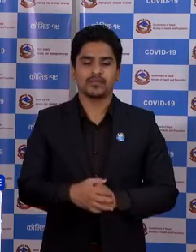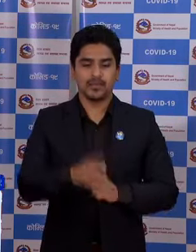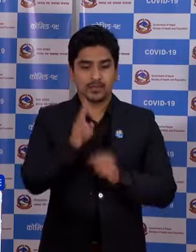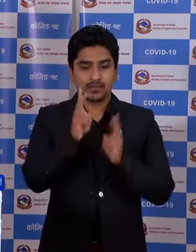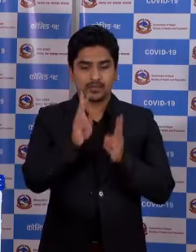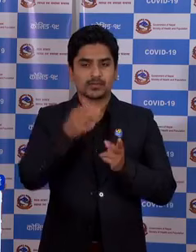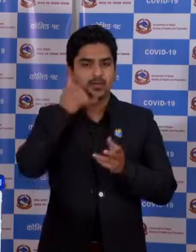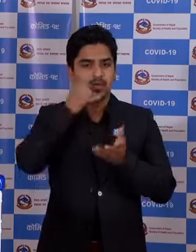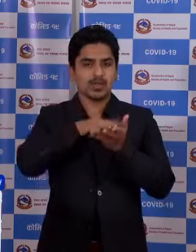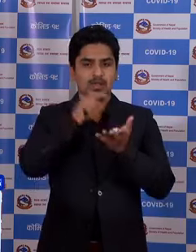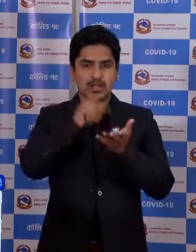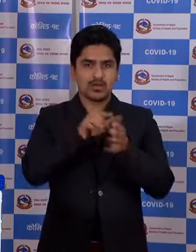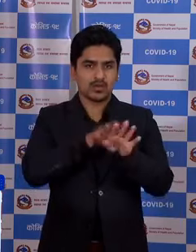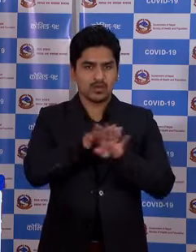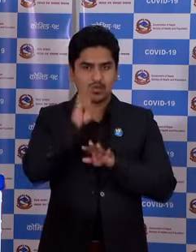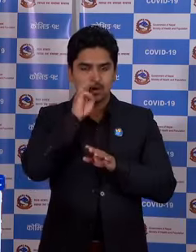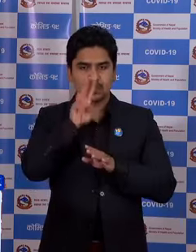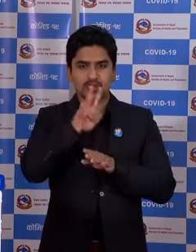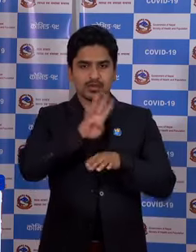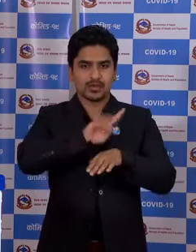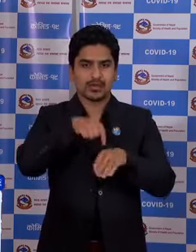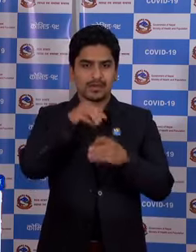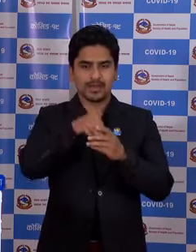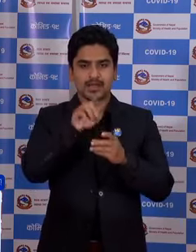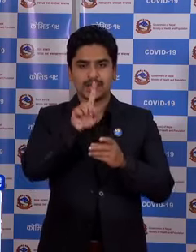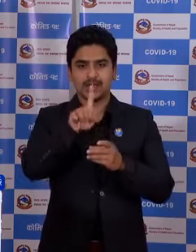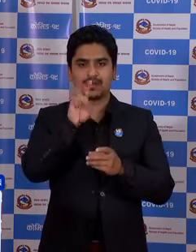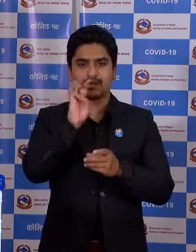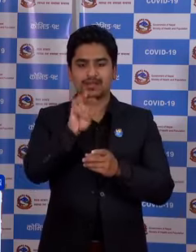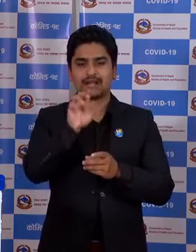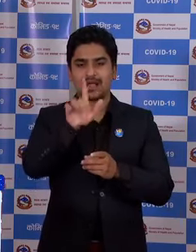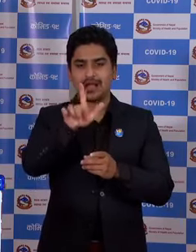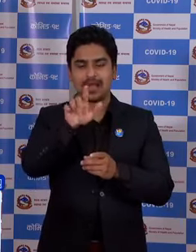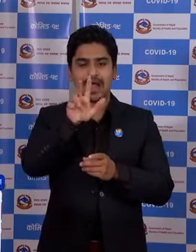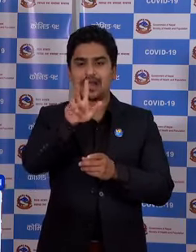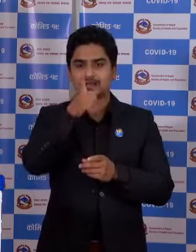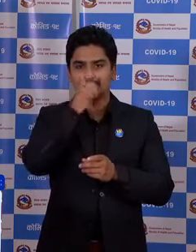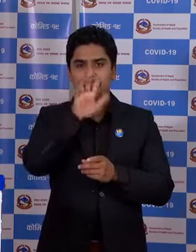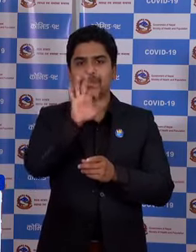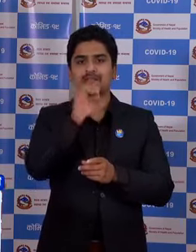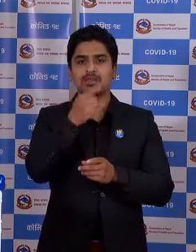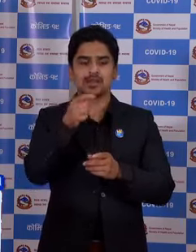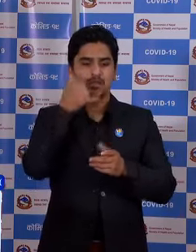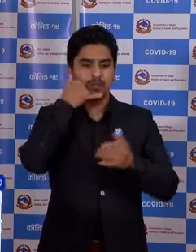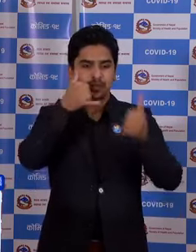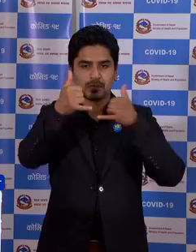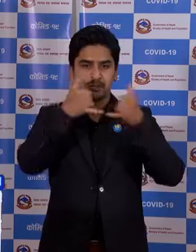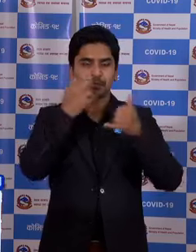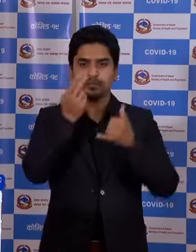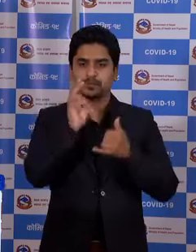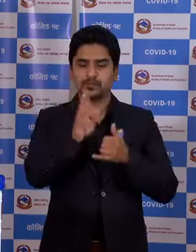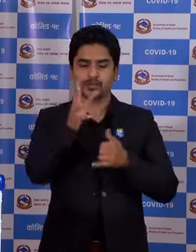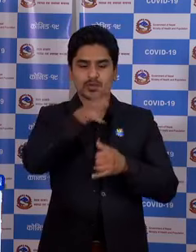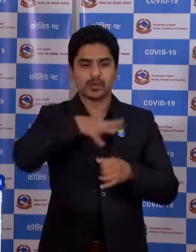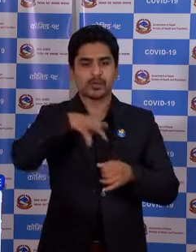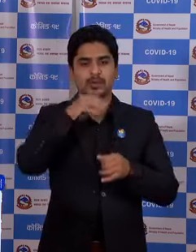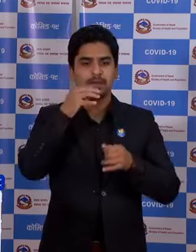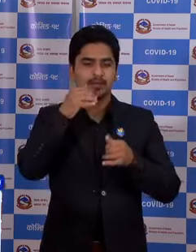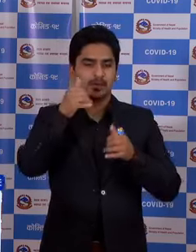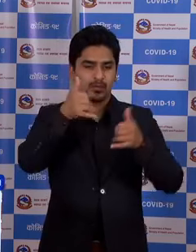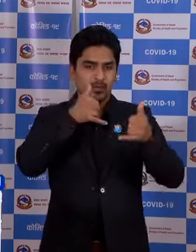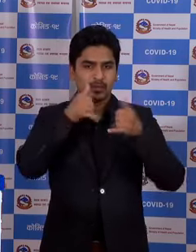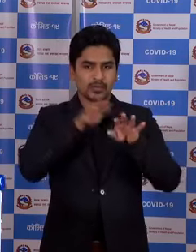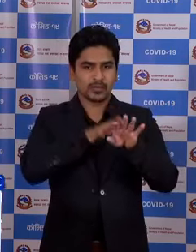उक्त कल सेन्टरहरूमा गत 24 घण्टामा 1,850 हामीलाई कलहरू प्राप्त भएका छन्। ती सबै